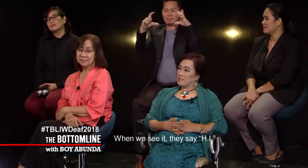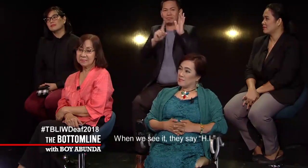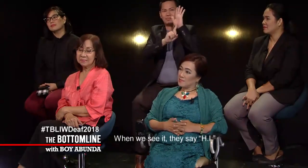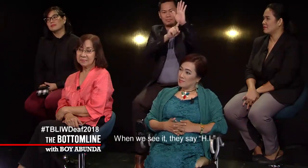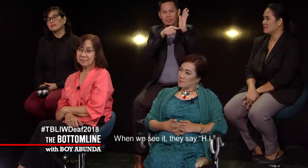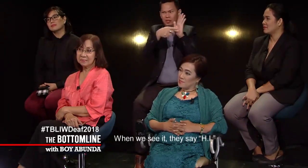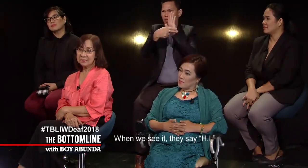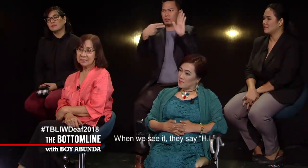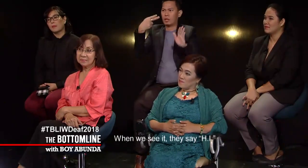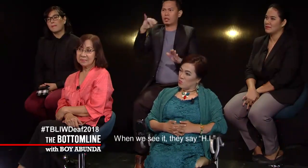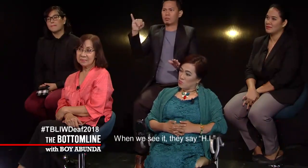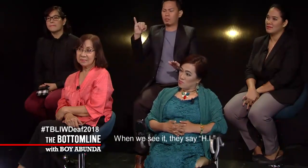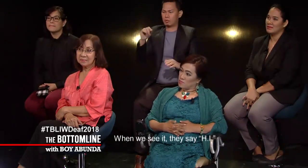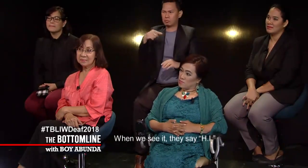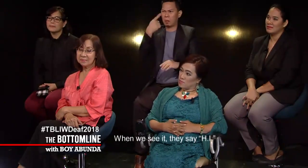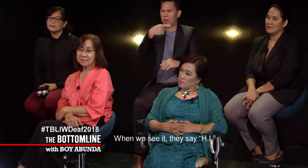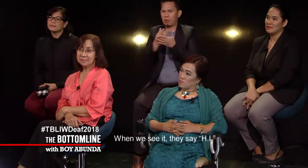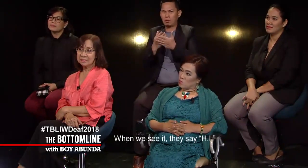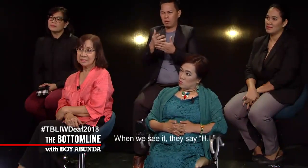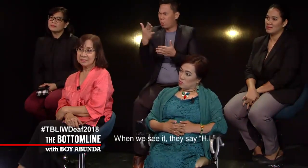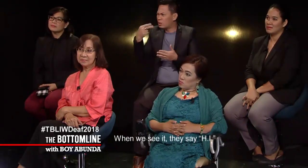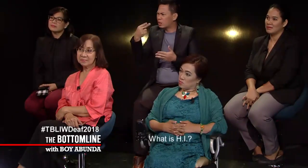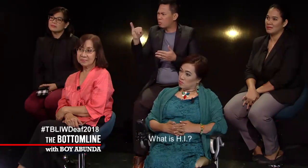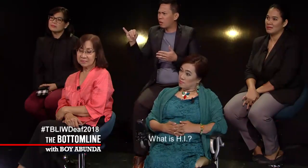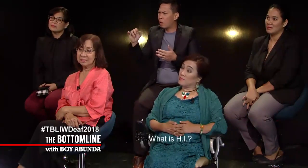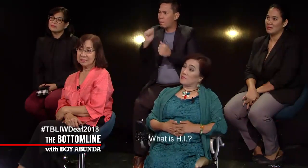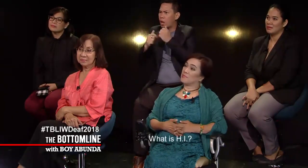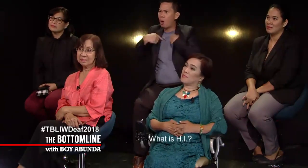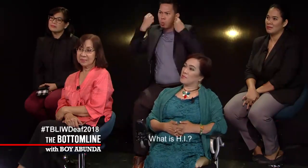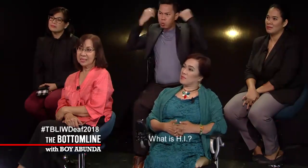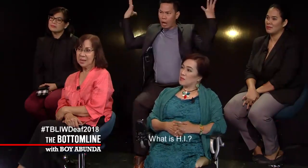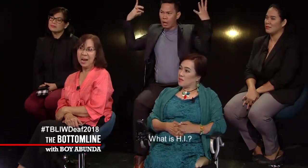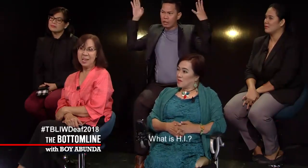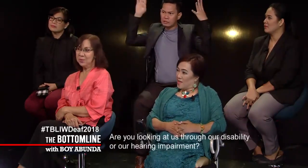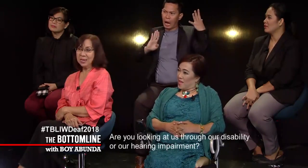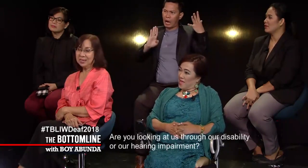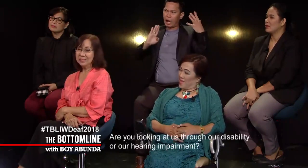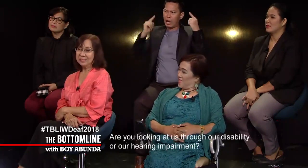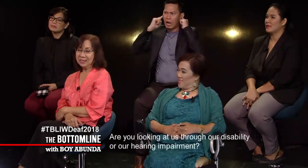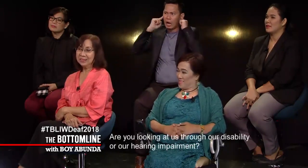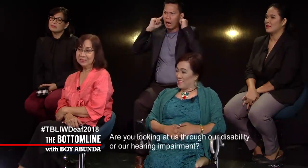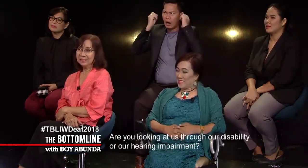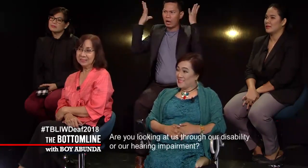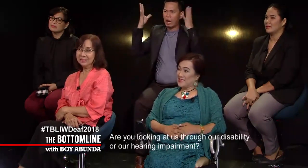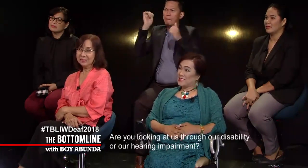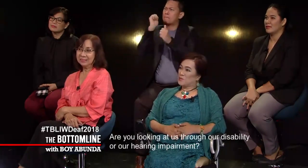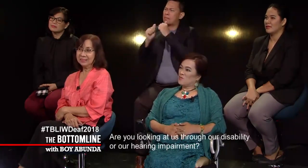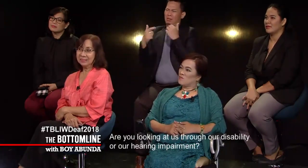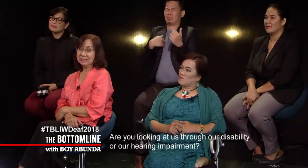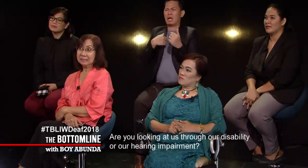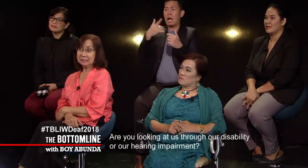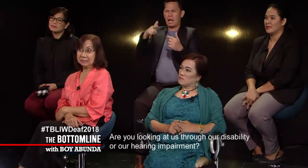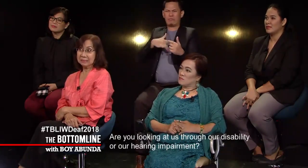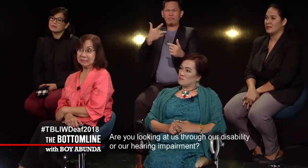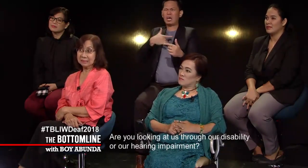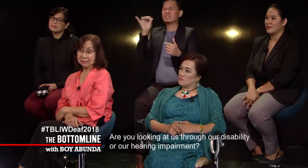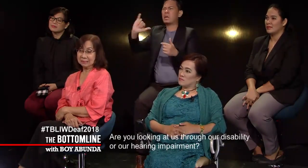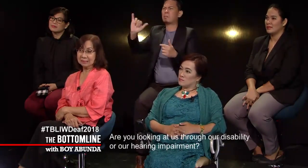it's, pag tinitingnan nga natin yan, sinasabi, HI. Anong HI? Ibig sabihin, tinitingnan namin